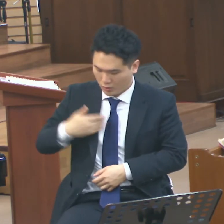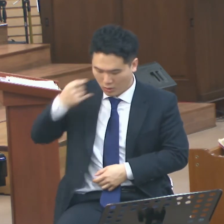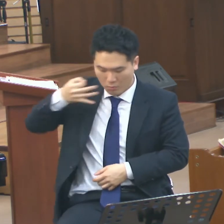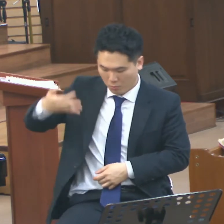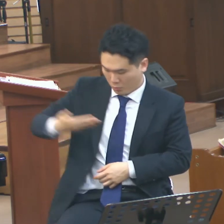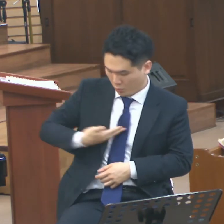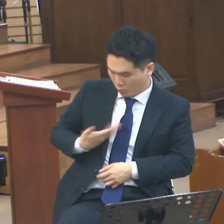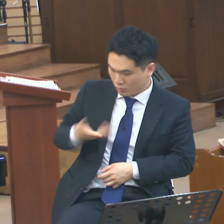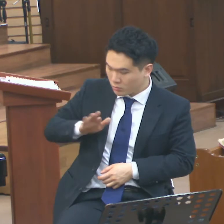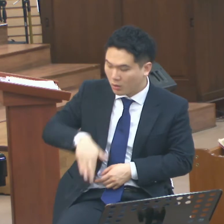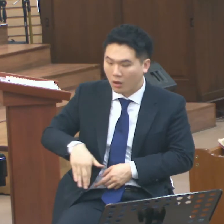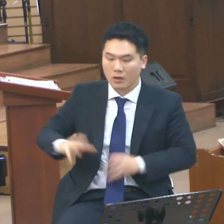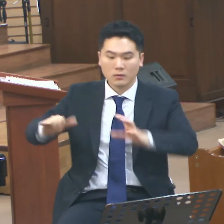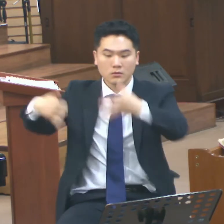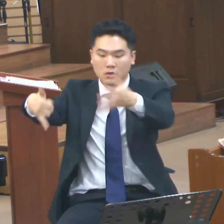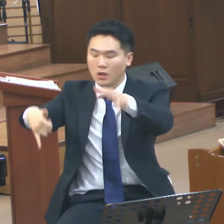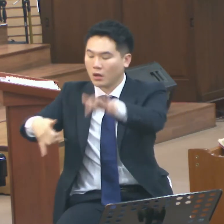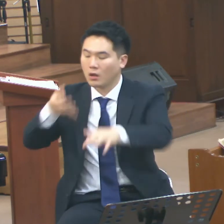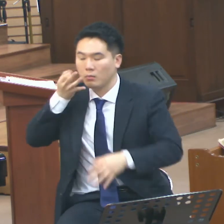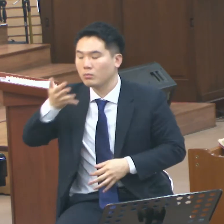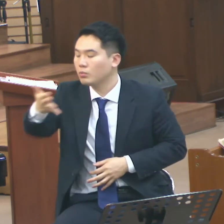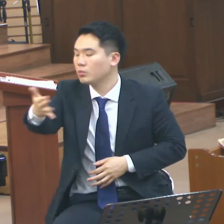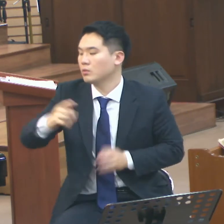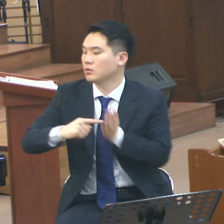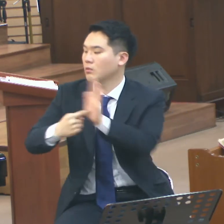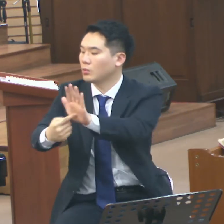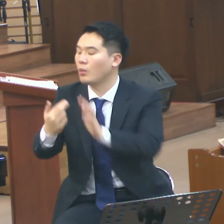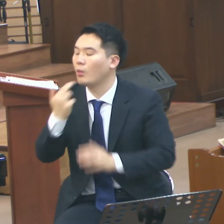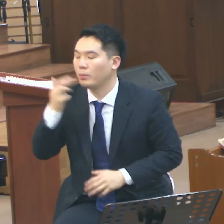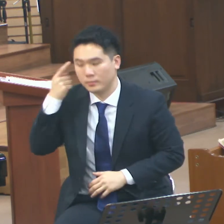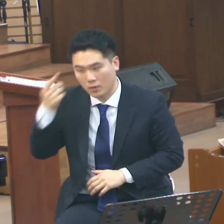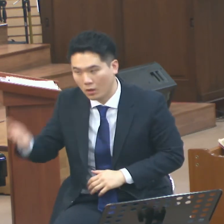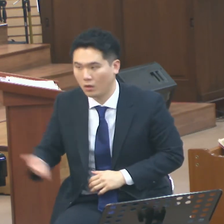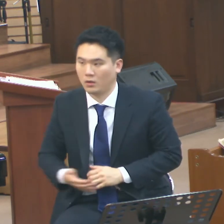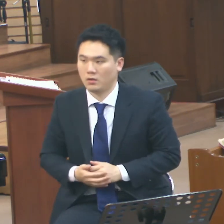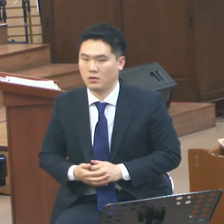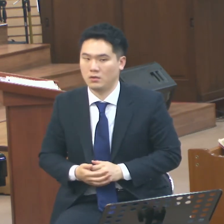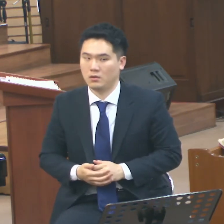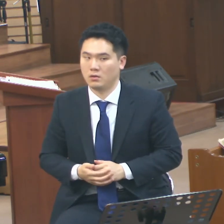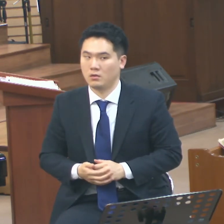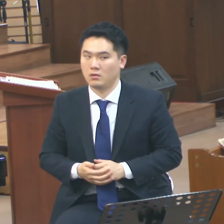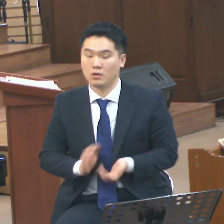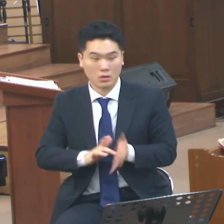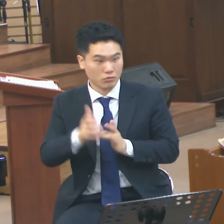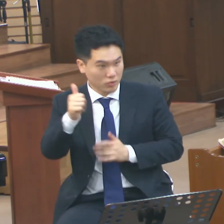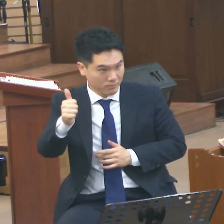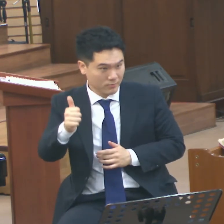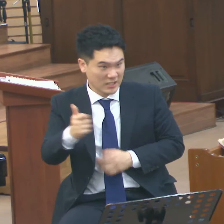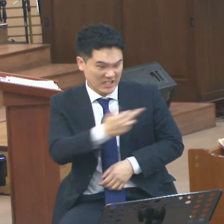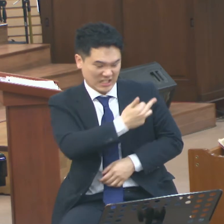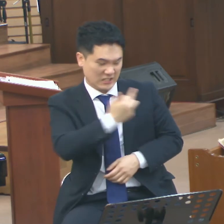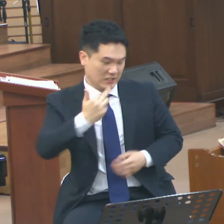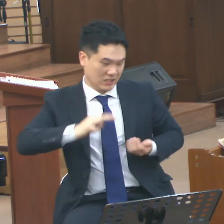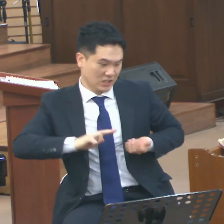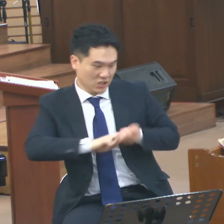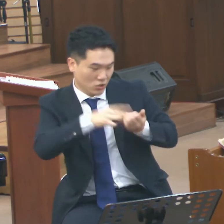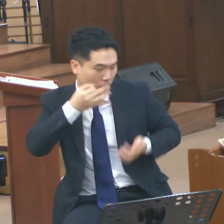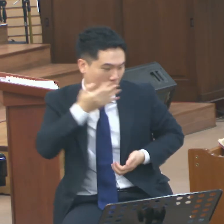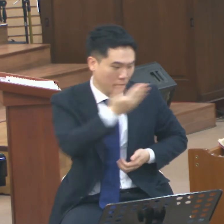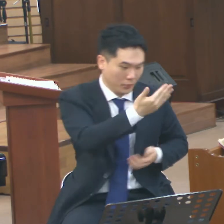아니하려 하시나이까. 제자들이 보니까 예수님은 큰일을 향한 다음에 비밀을 해. 말하지 마. 이럴 때가 참